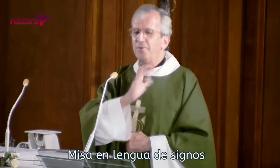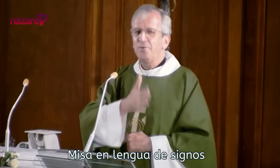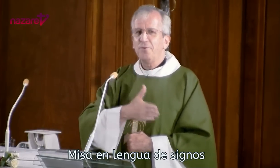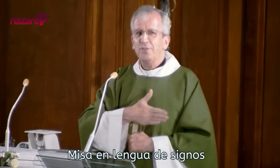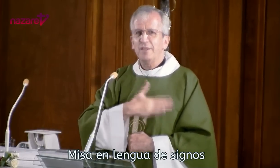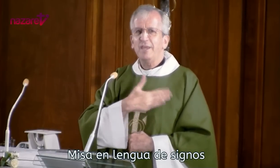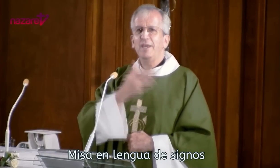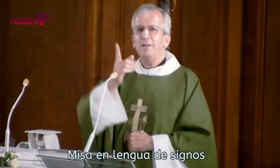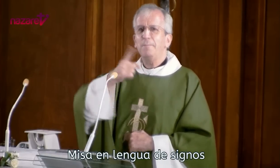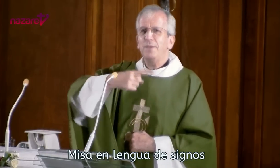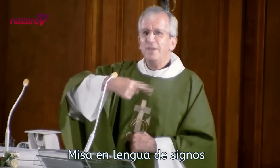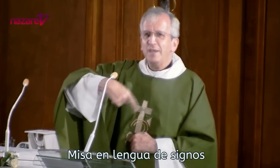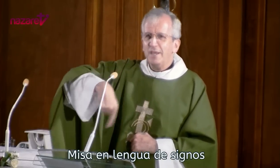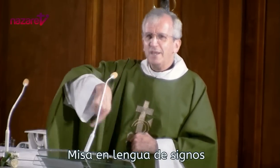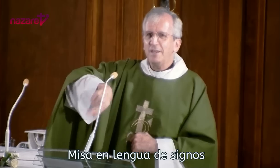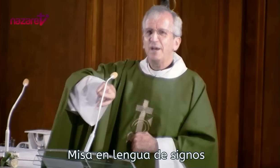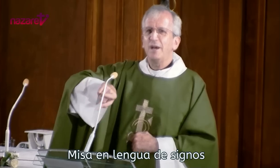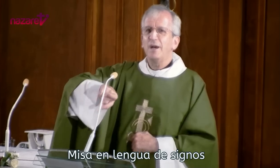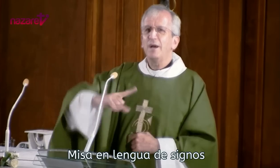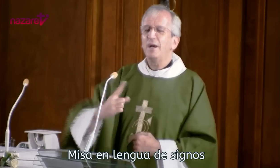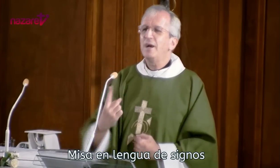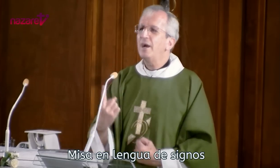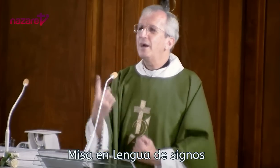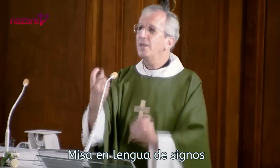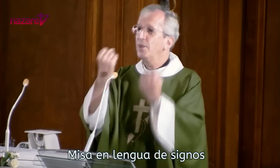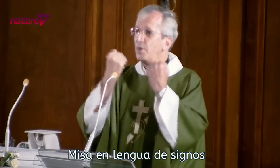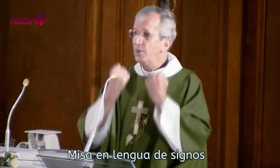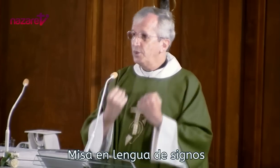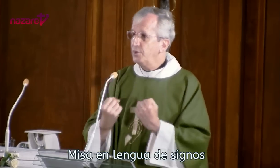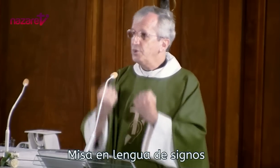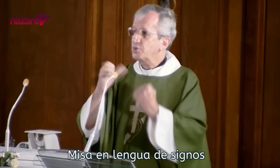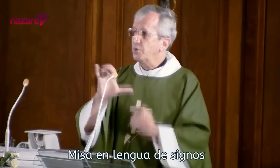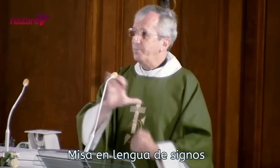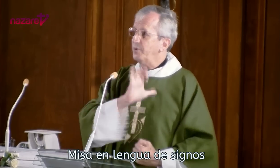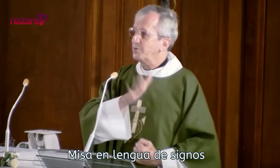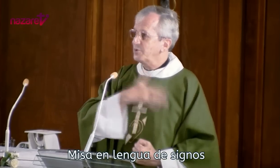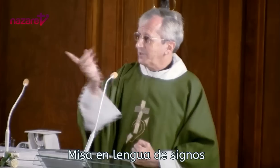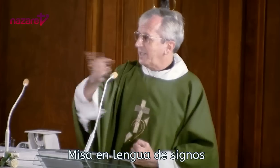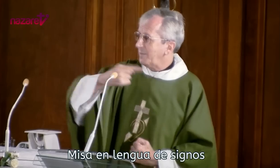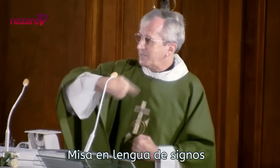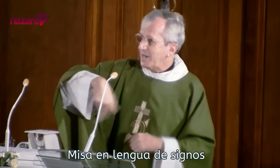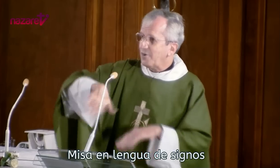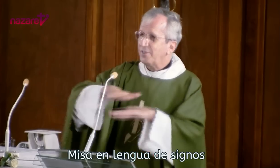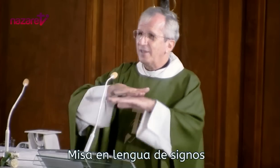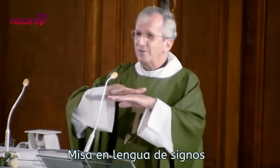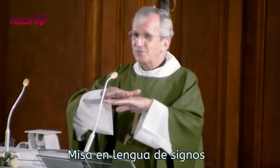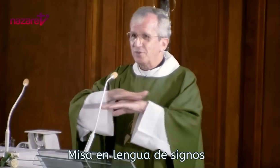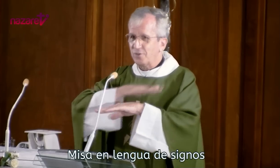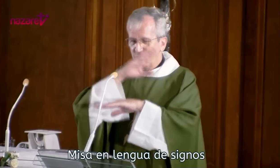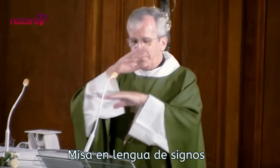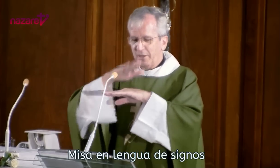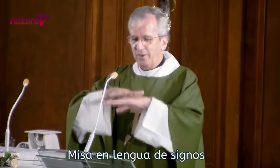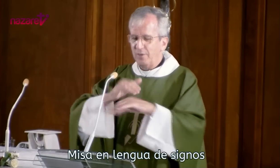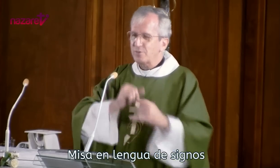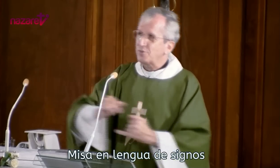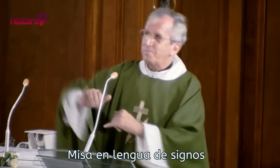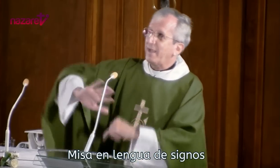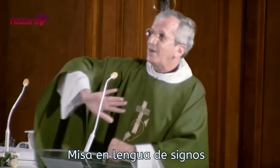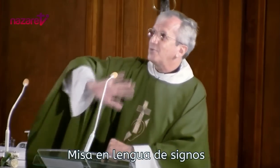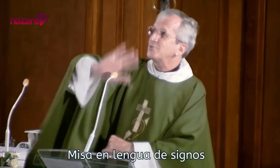Señor, ten piedad. Dios Todopoderoso, tenga misericordia de nosotros, perdone nuestros pecados y